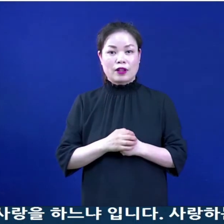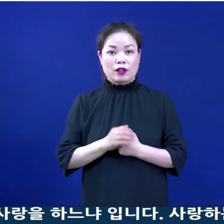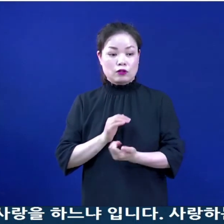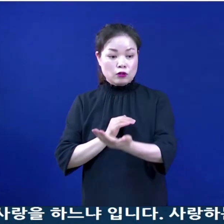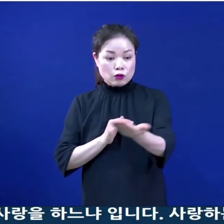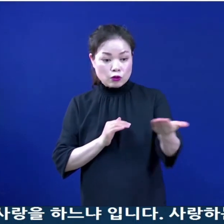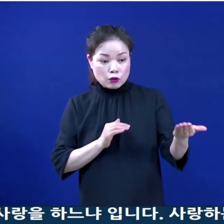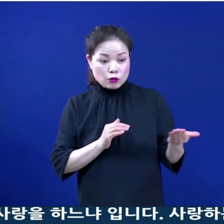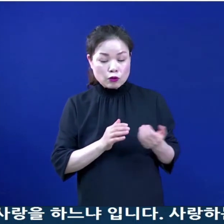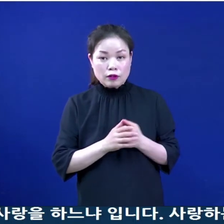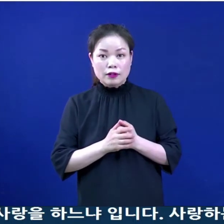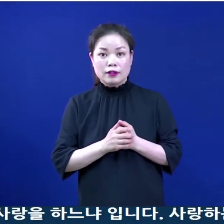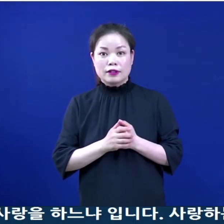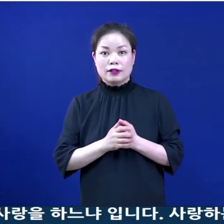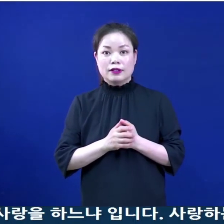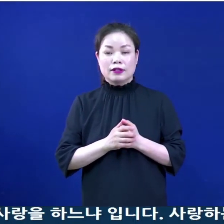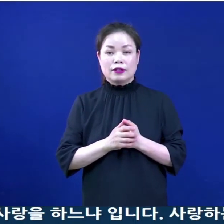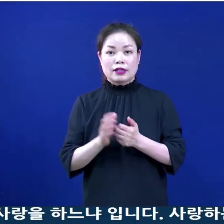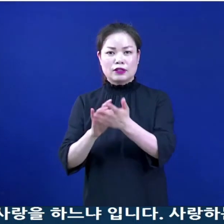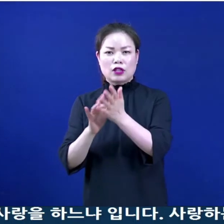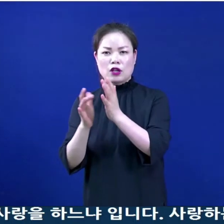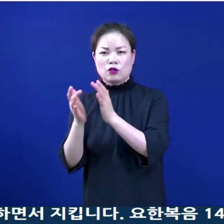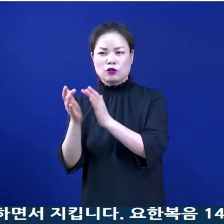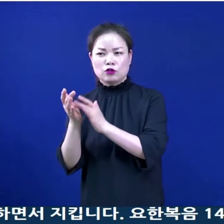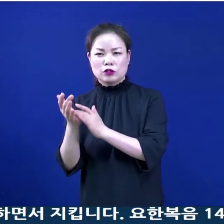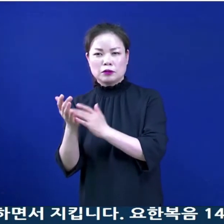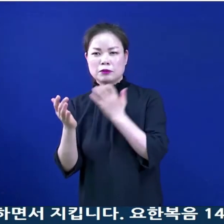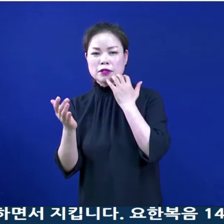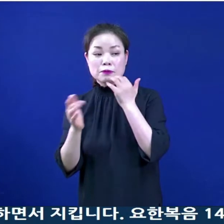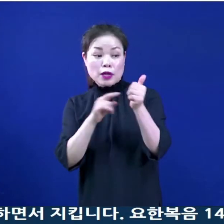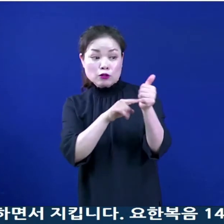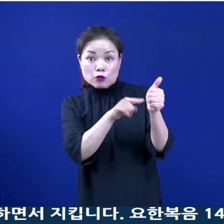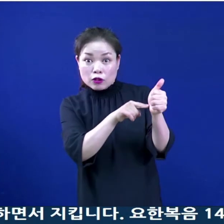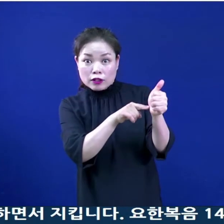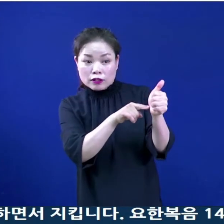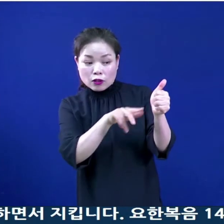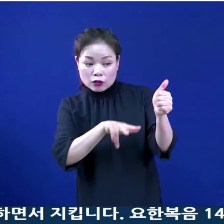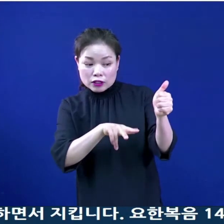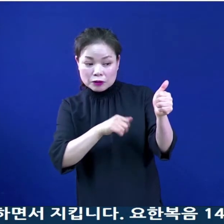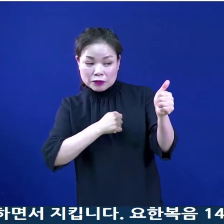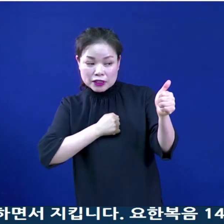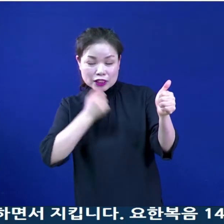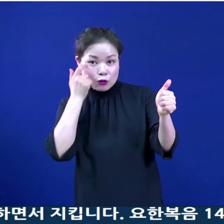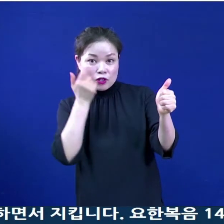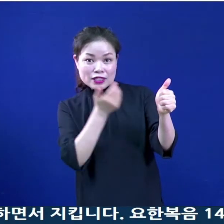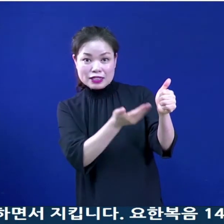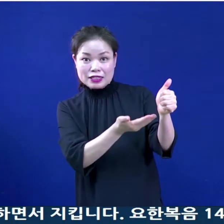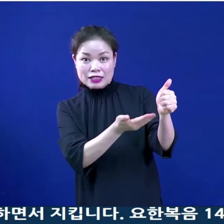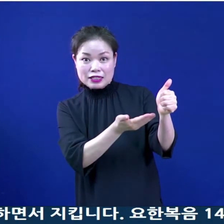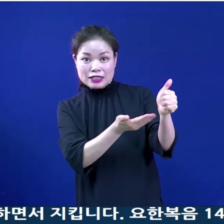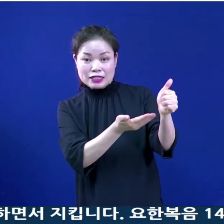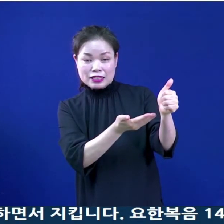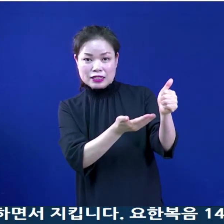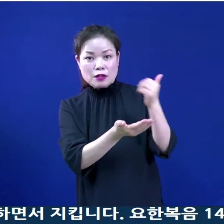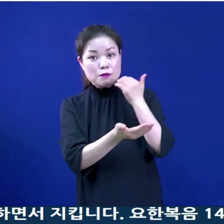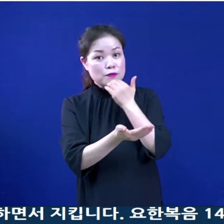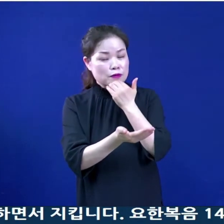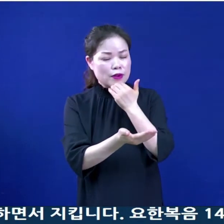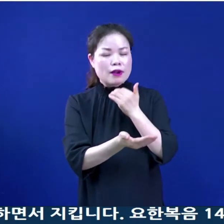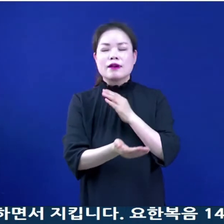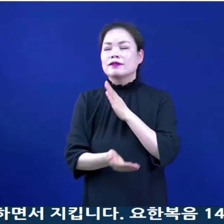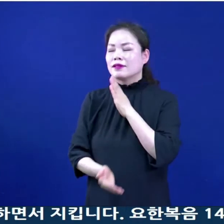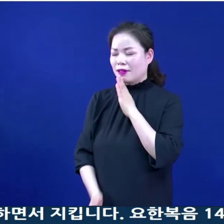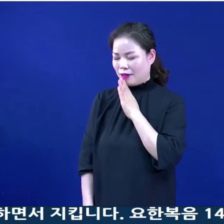여러분 예수님이 베드로에게 질문한 것은 너 이거 지금 하고 있니? 라고 물어보는 겁니다. 베드로는